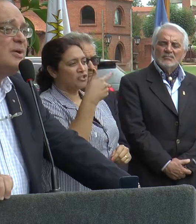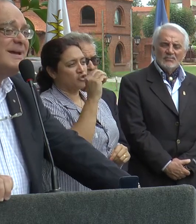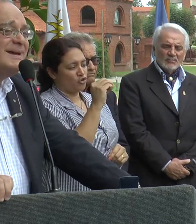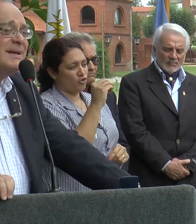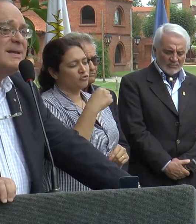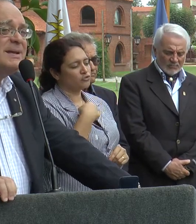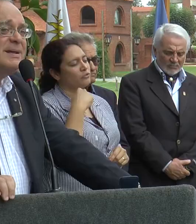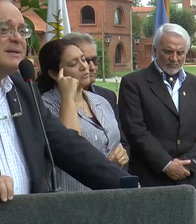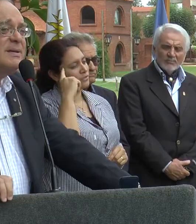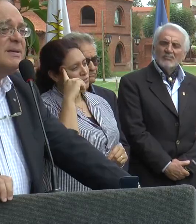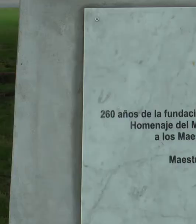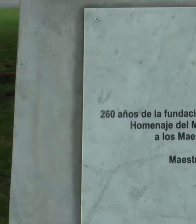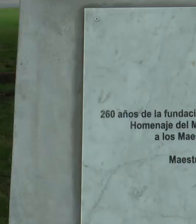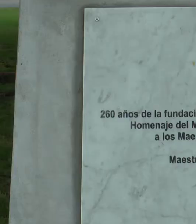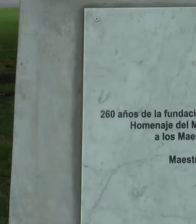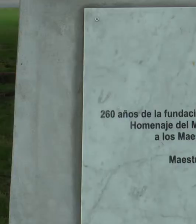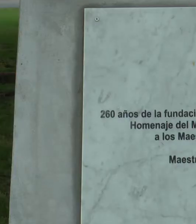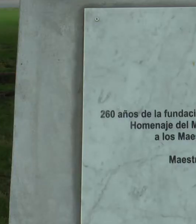conservo